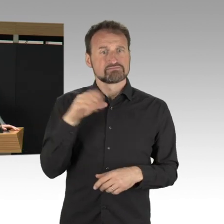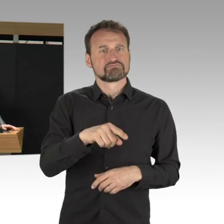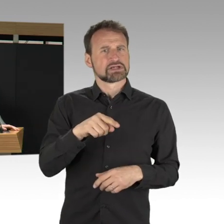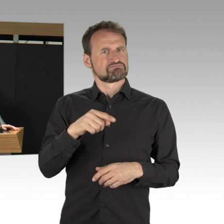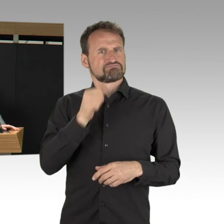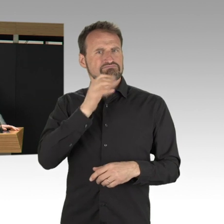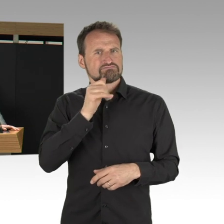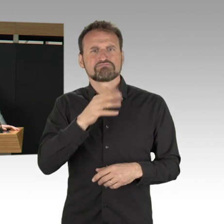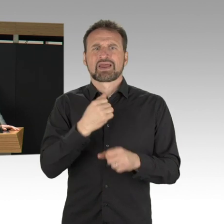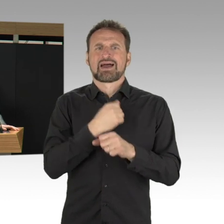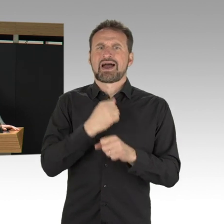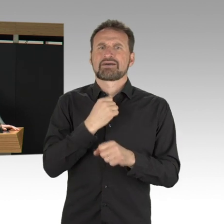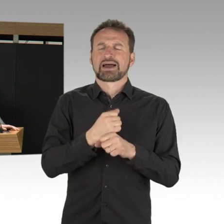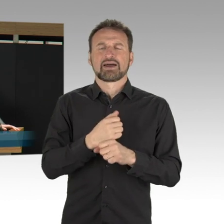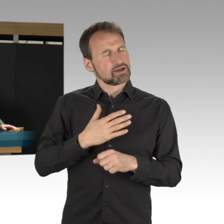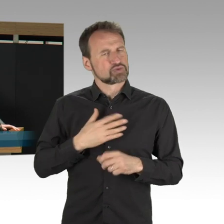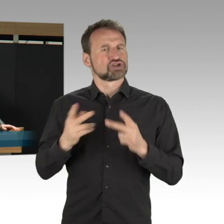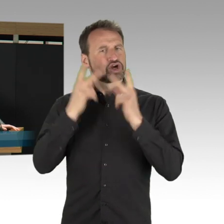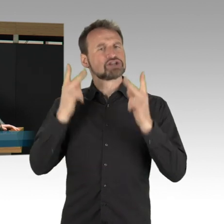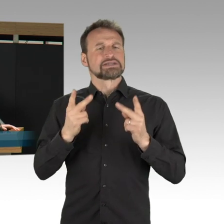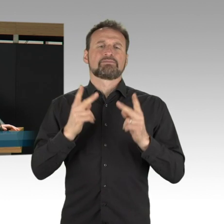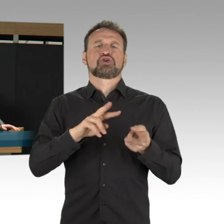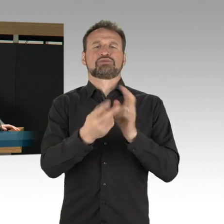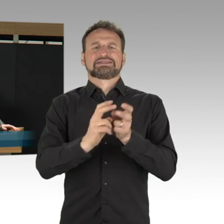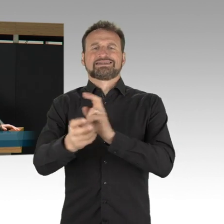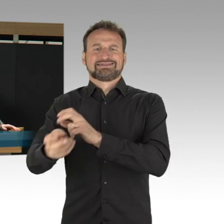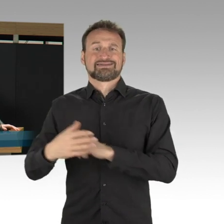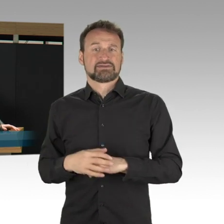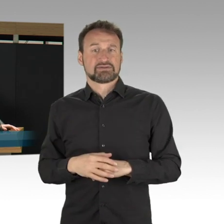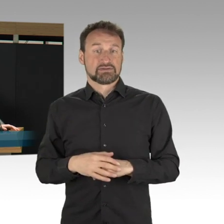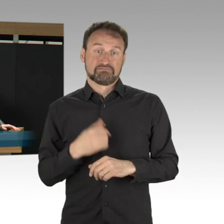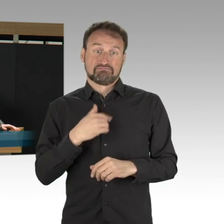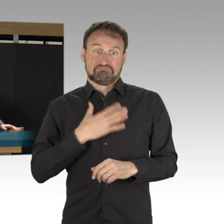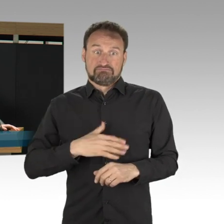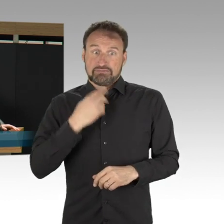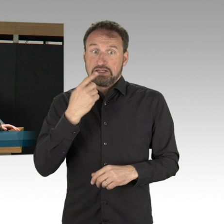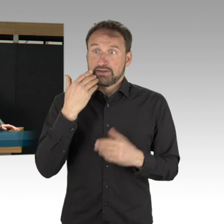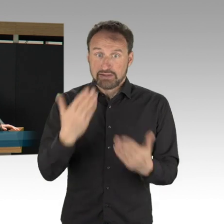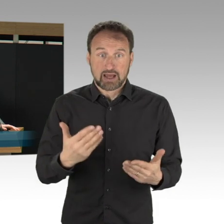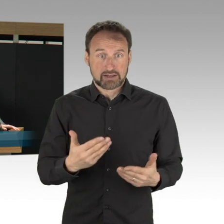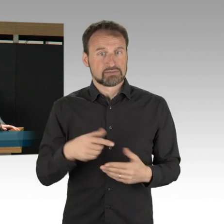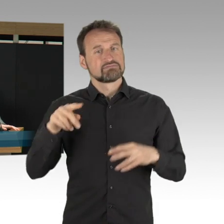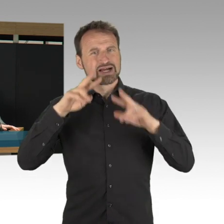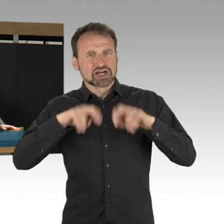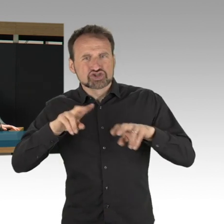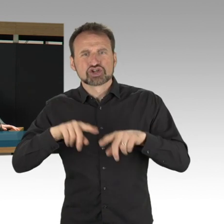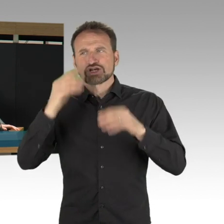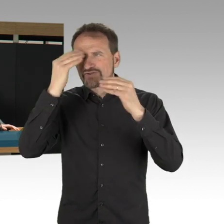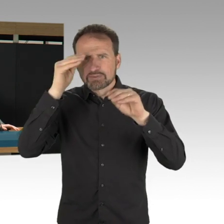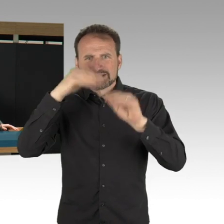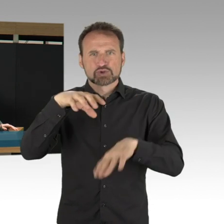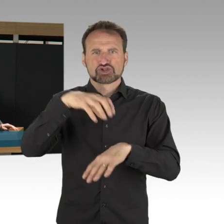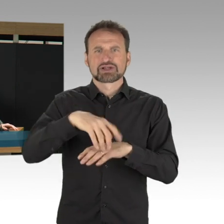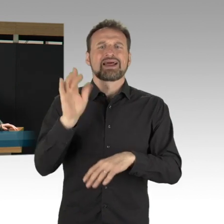antisemitischer Anfeindungen, die Sie und Ihre Leiterin immer wieder erfahren müssen, kontinuierliche Bildungsarbeit gegen